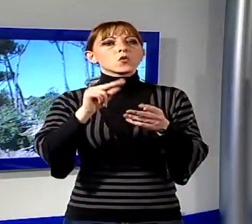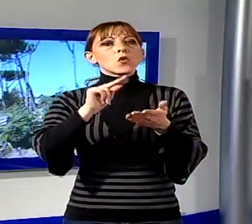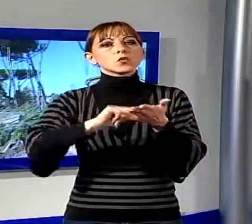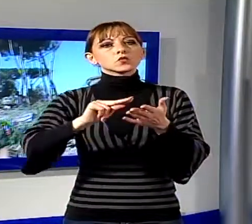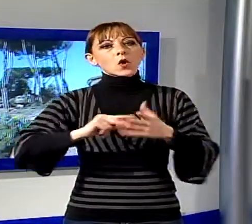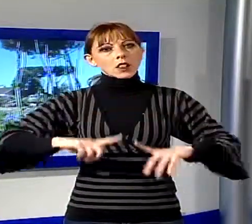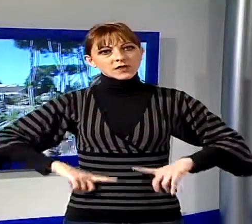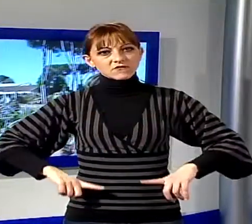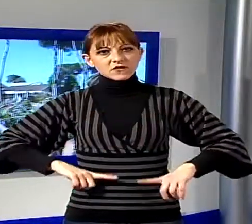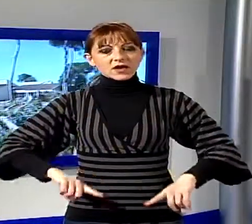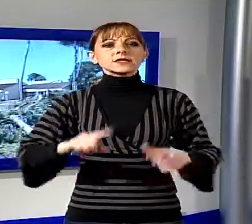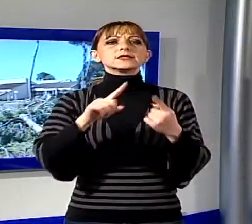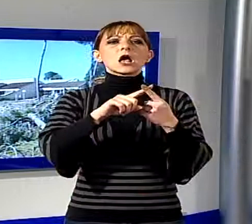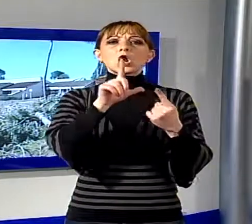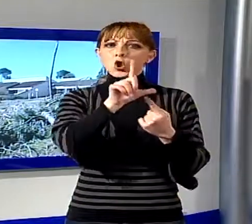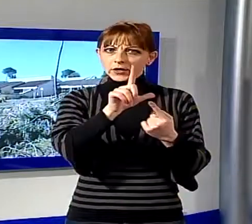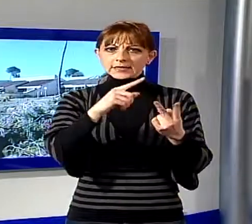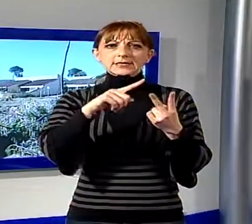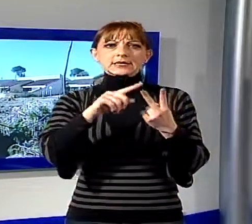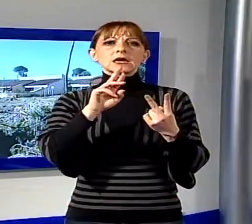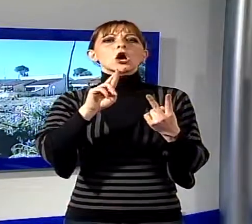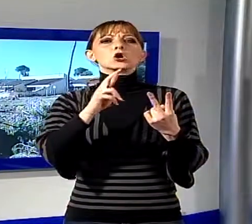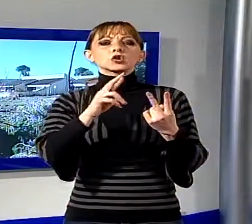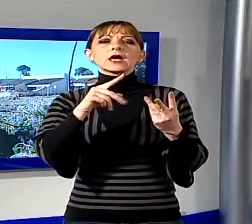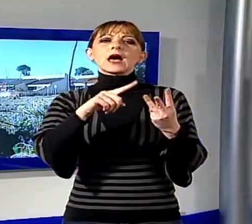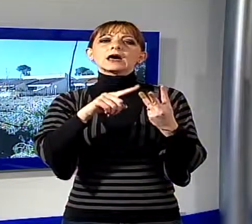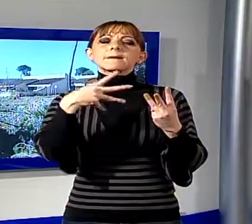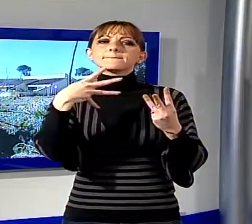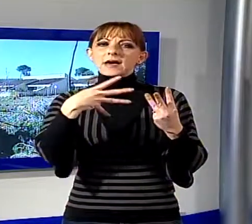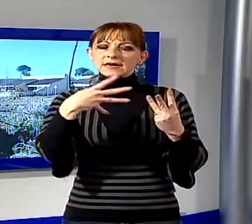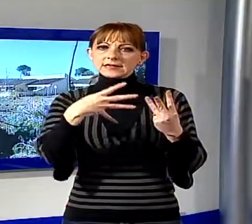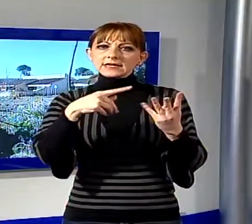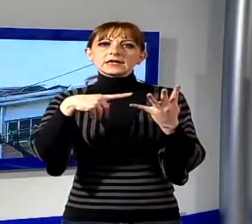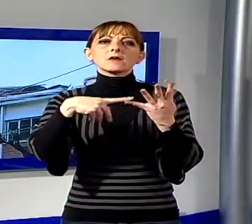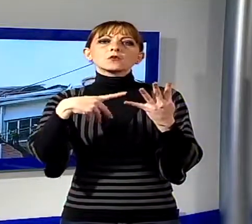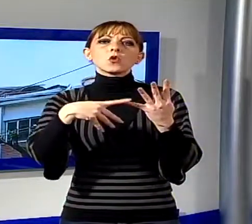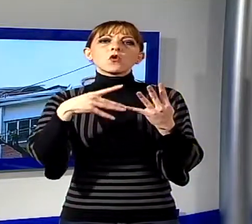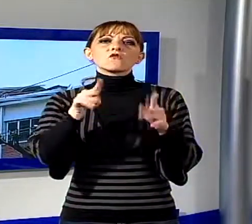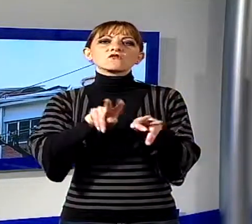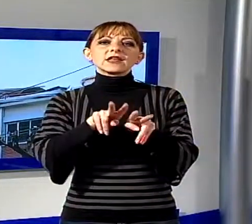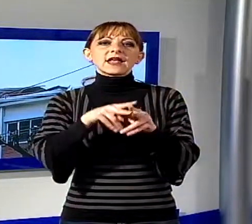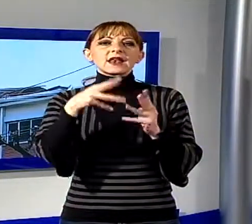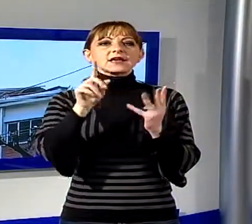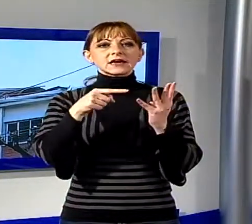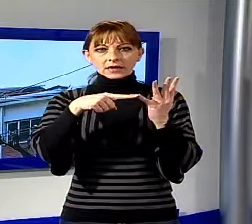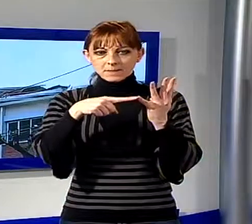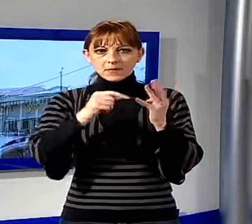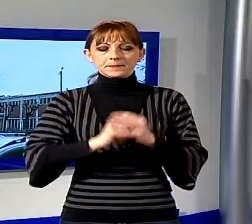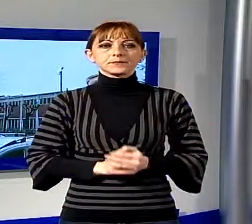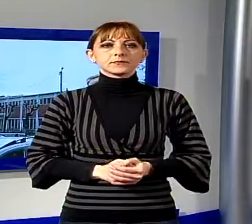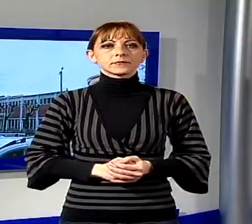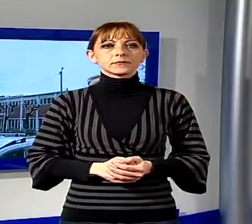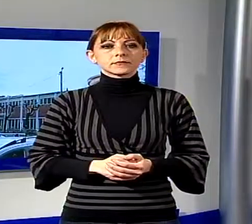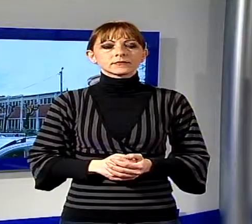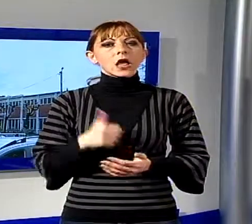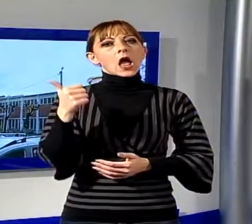dell'infanzia, Lorenzini del capoluogo, Rodari di Tonfano, Marzili all'Africa, Fratelli Grima a Ponte Rosso. E poi